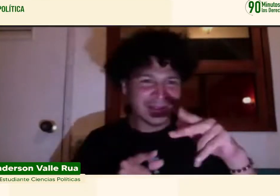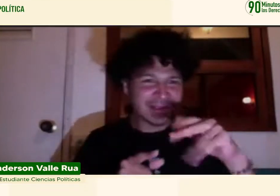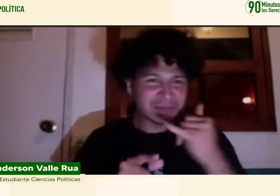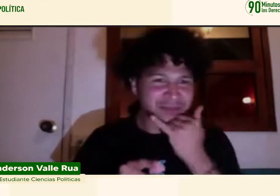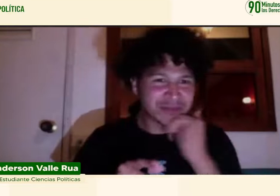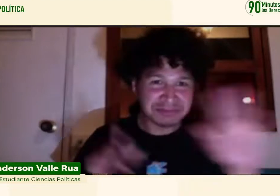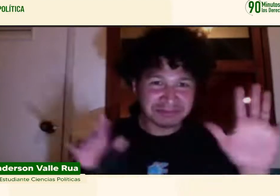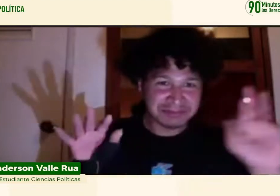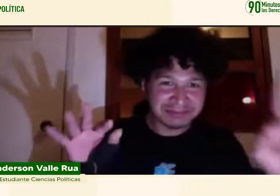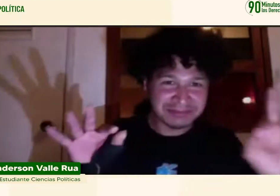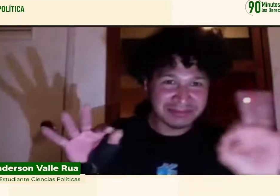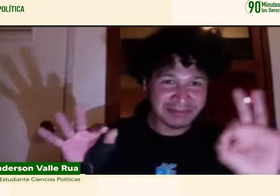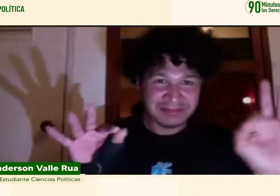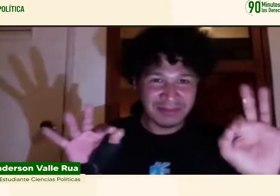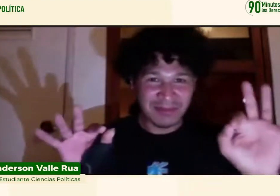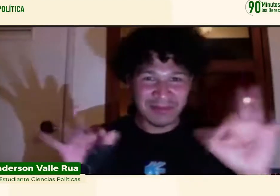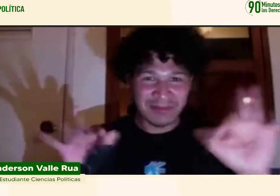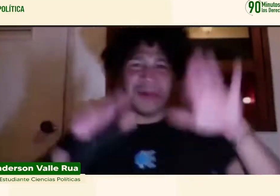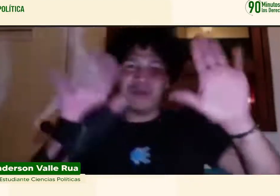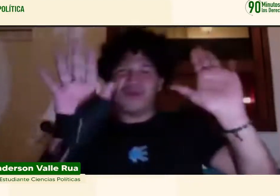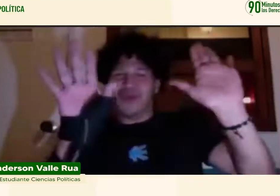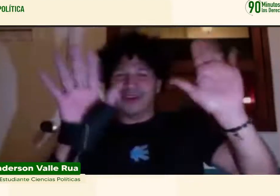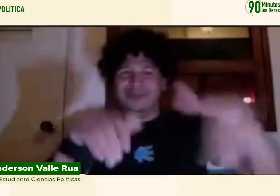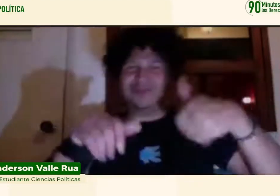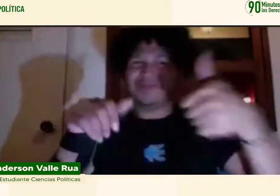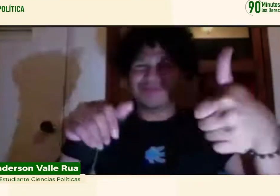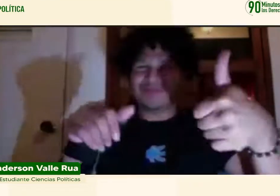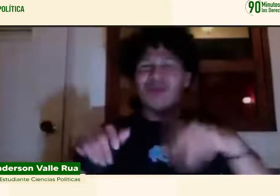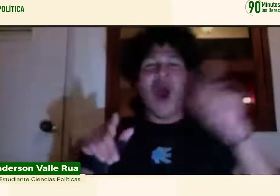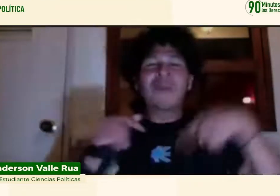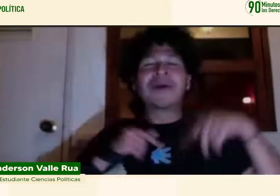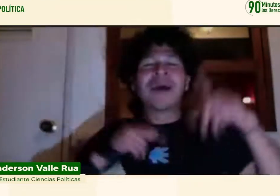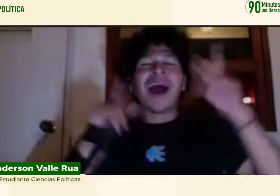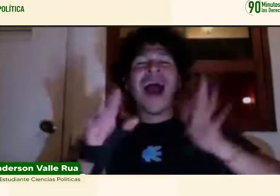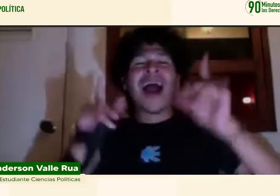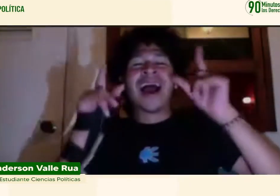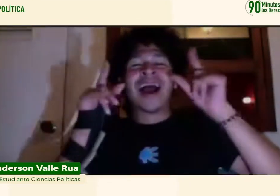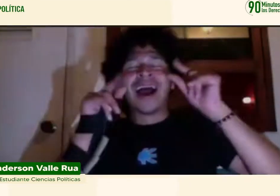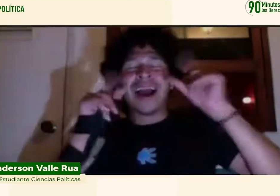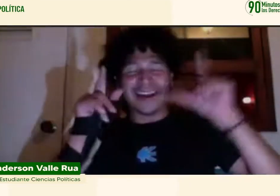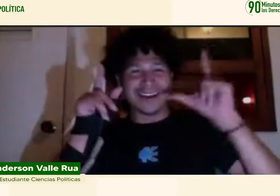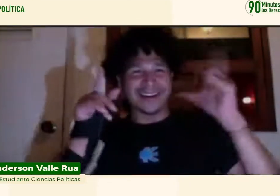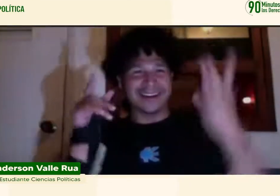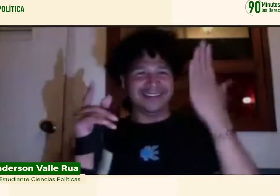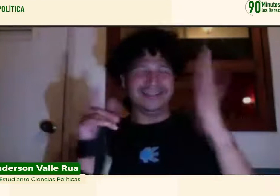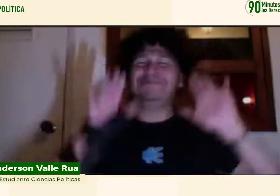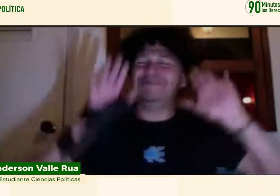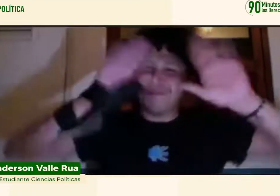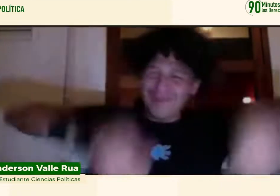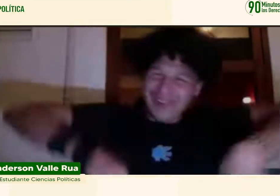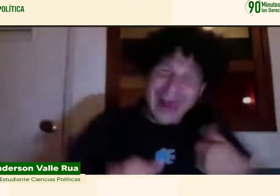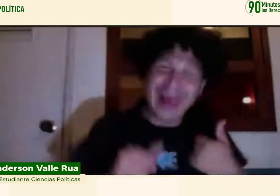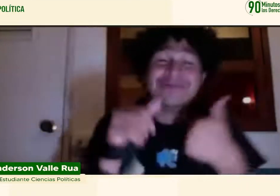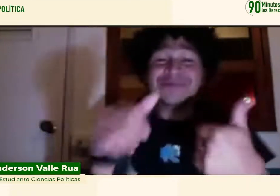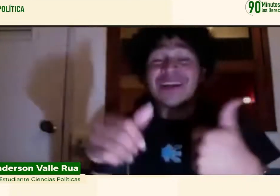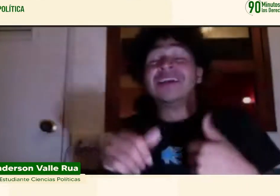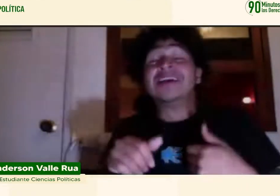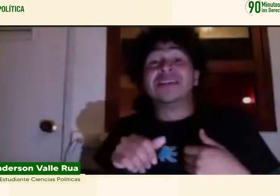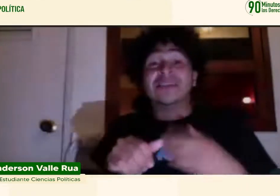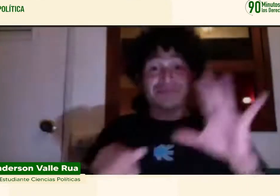qué ocurrió todo está bien ok perfecto bien estaba allí levantando la